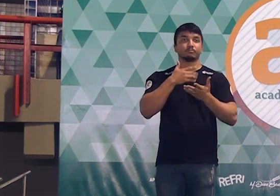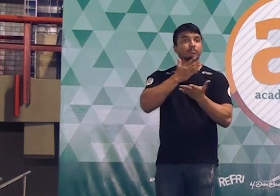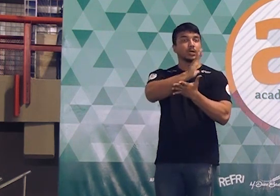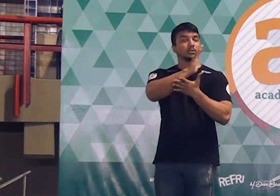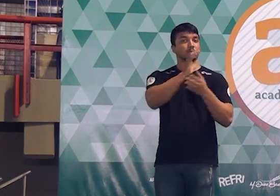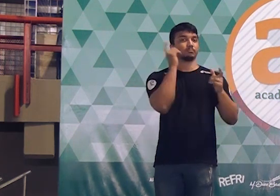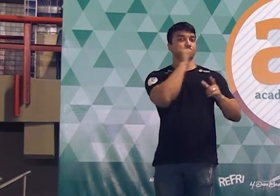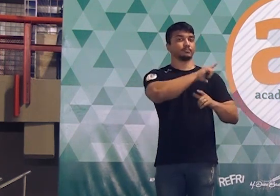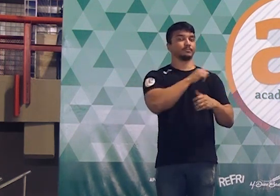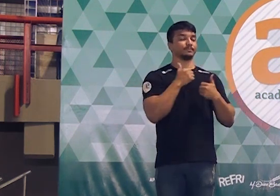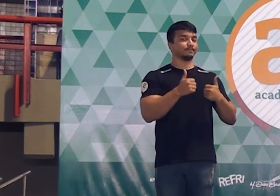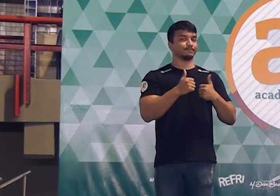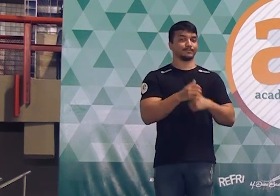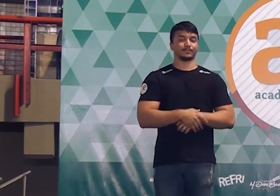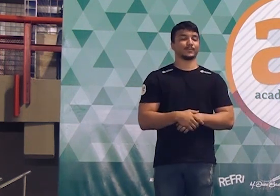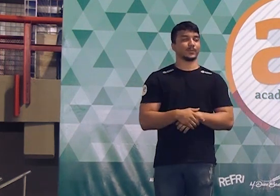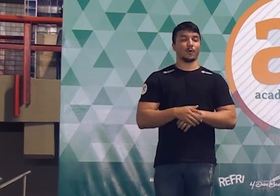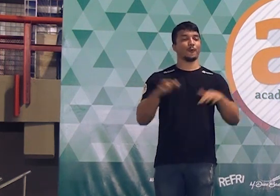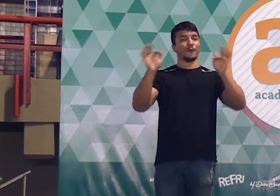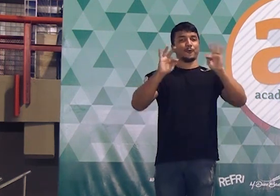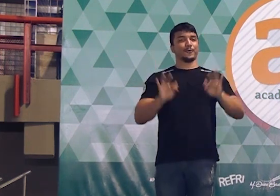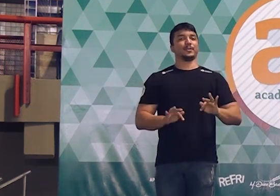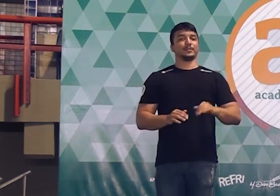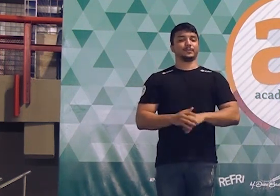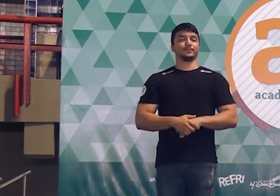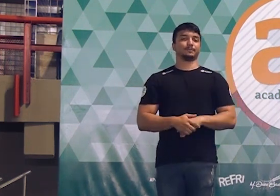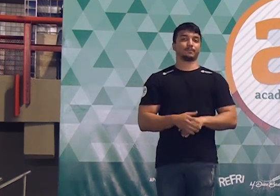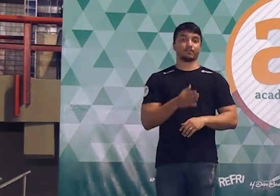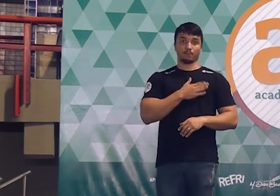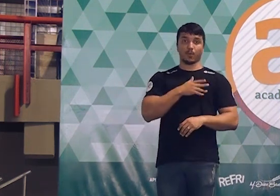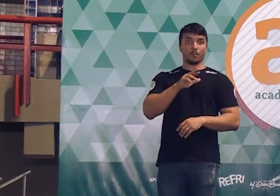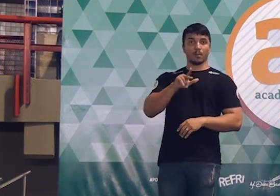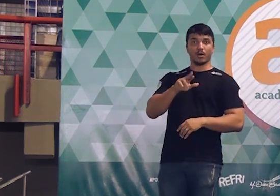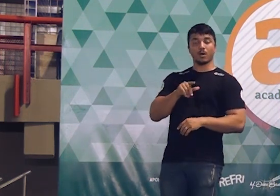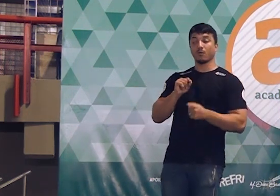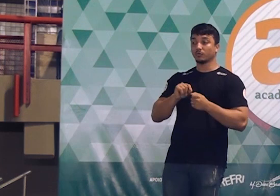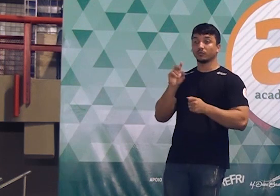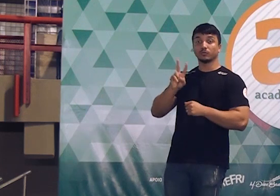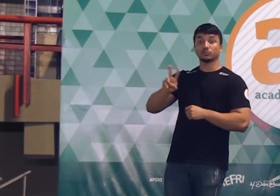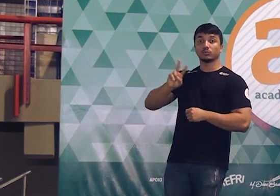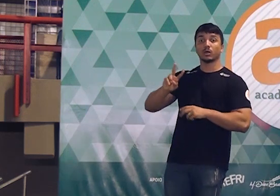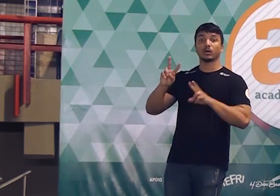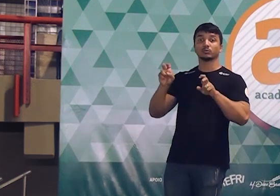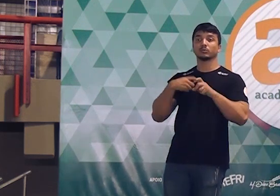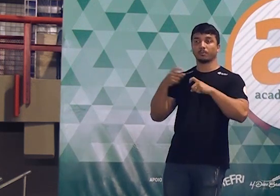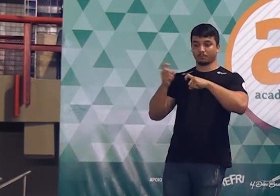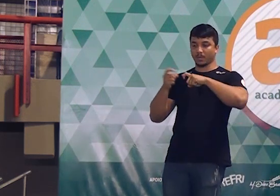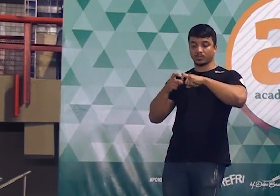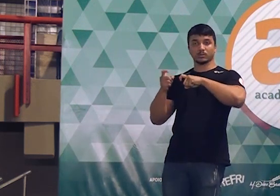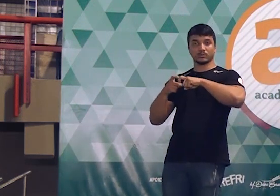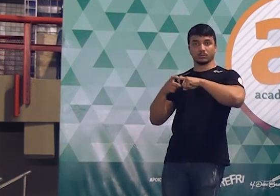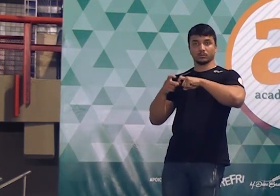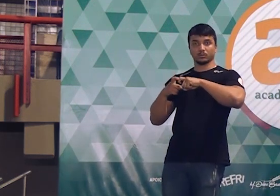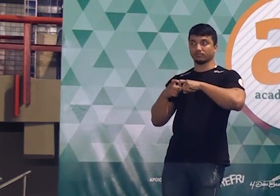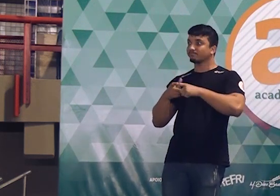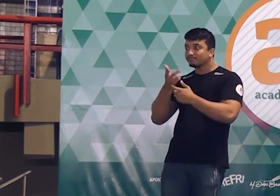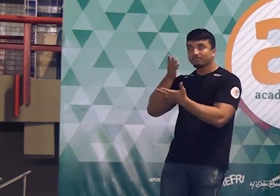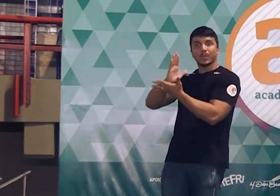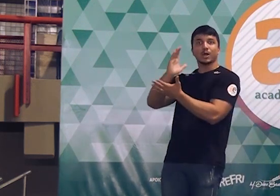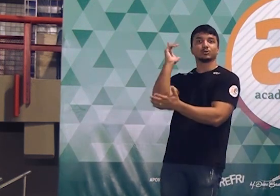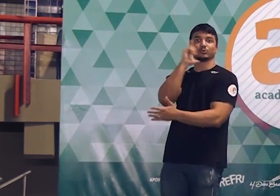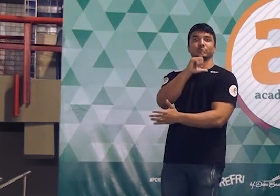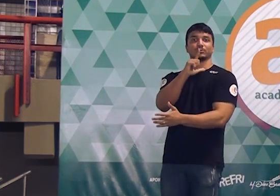Passei. Tô feliz. Meu irmão fez vestibular para medicina.